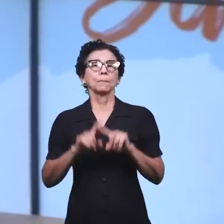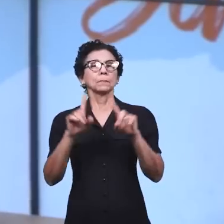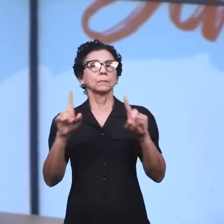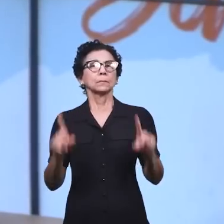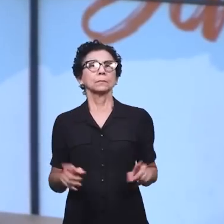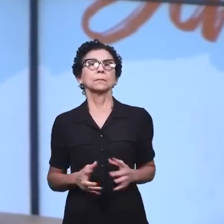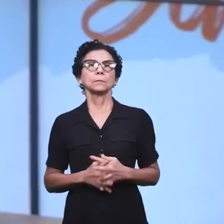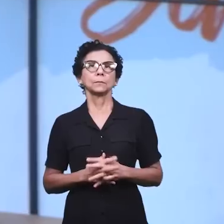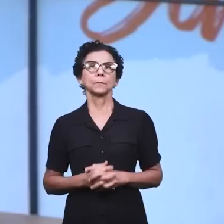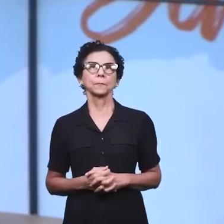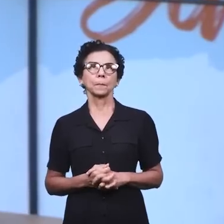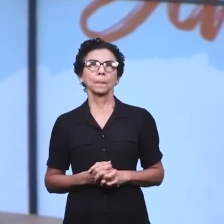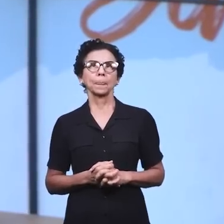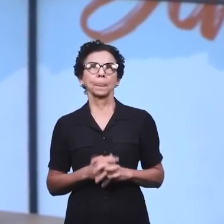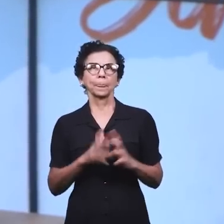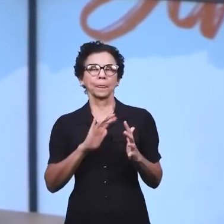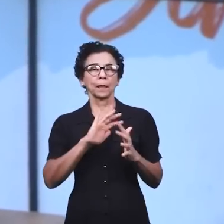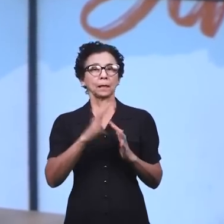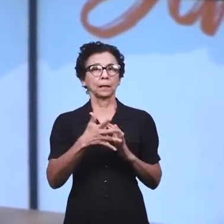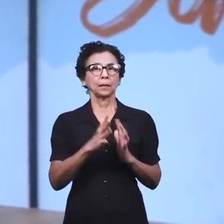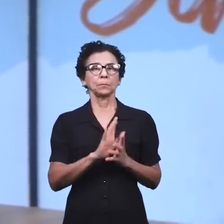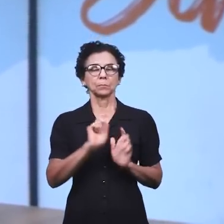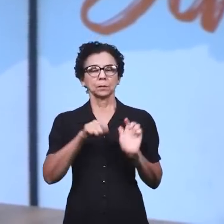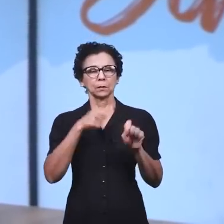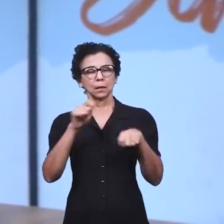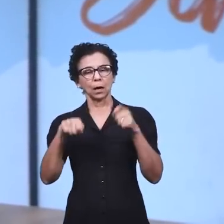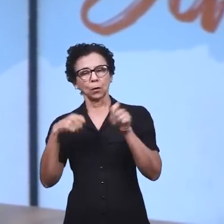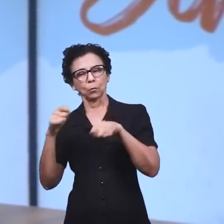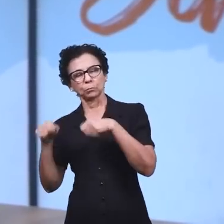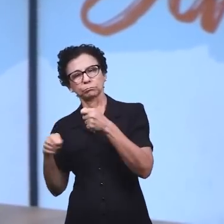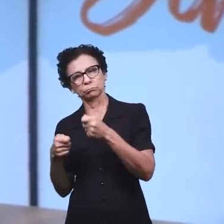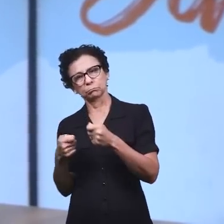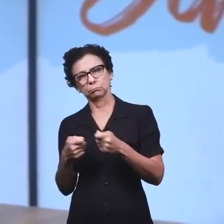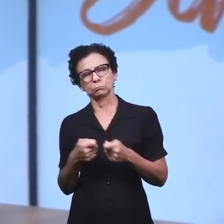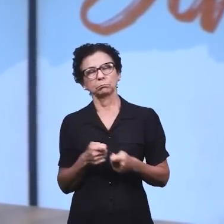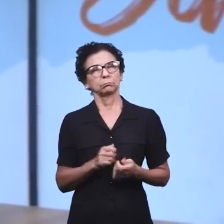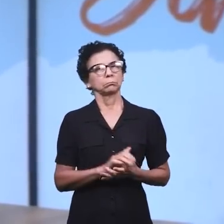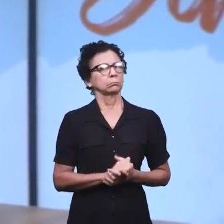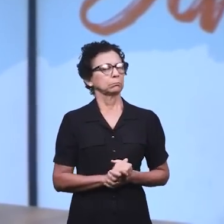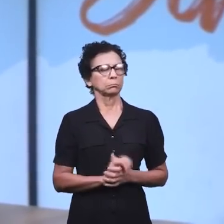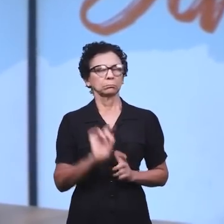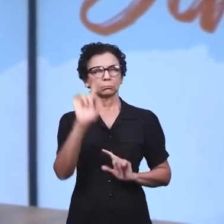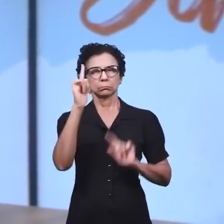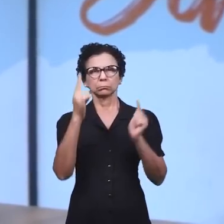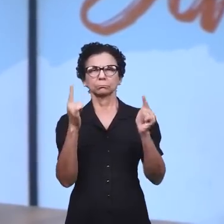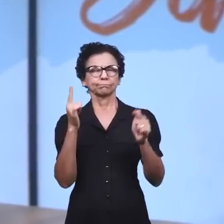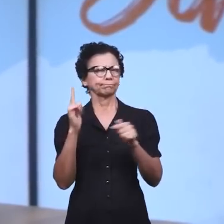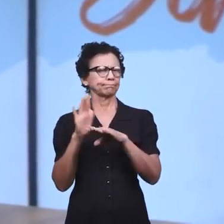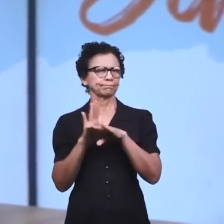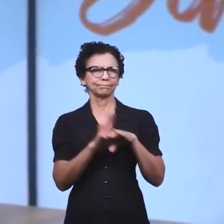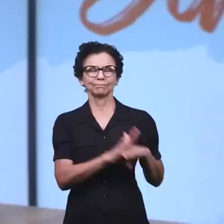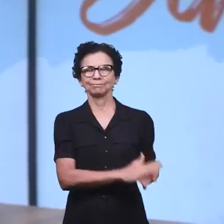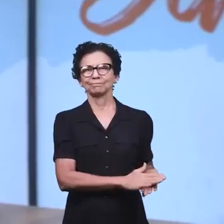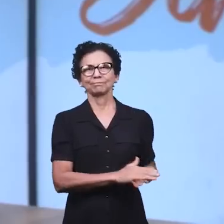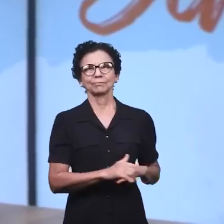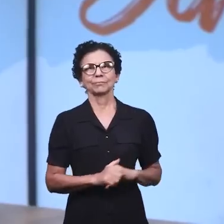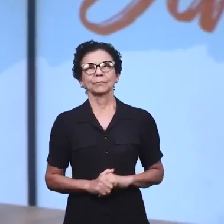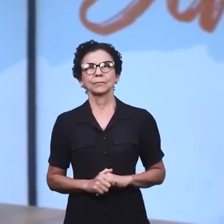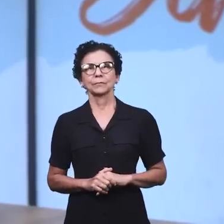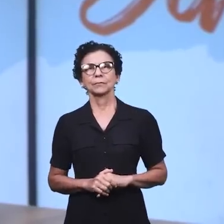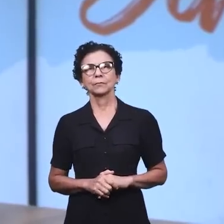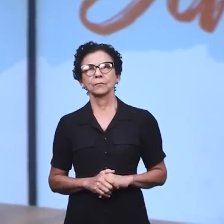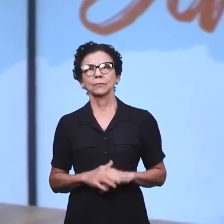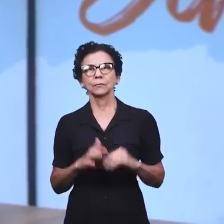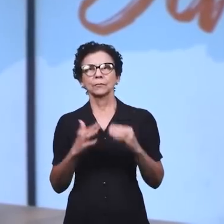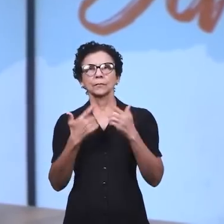mas como Libras nós sinalizamos, nós não fazemos gestos, né? E não é uma